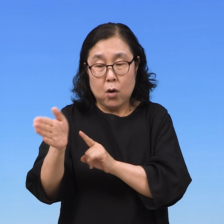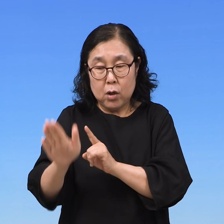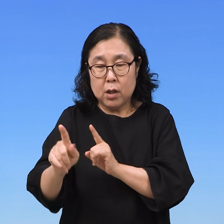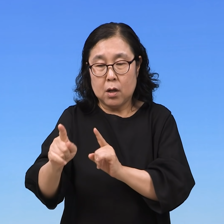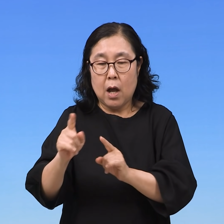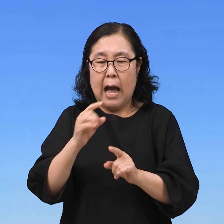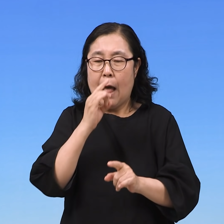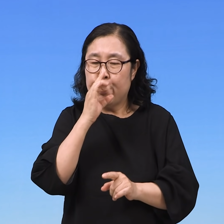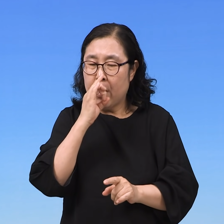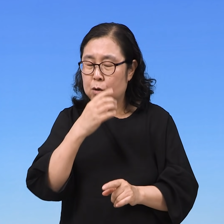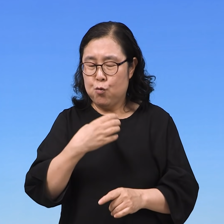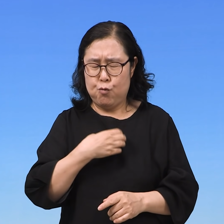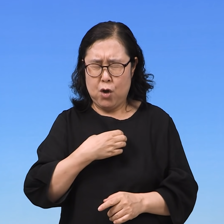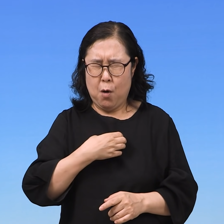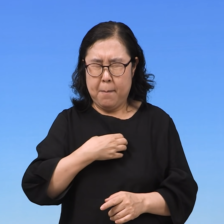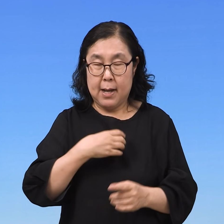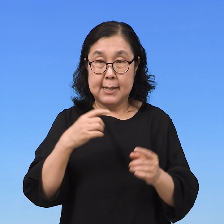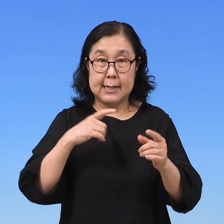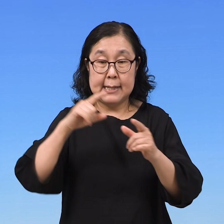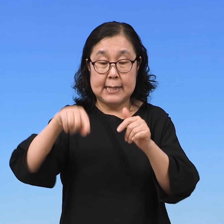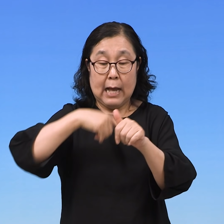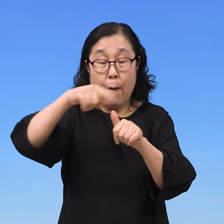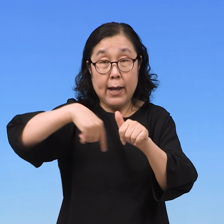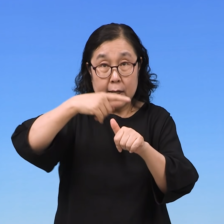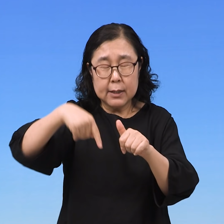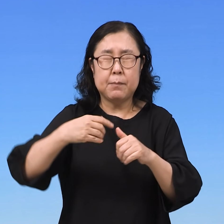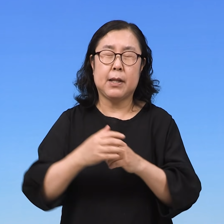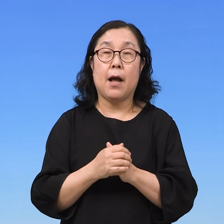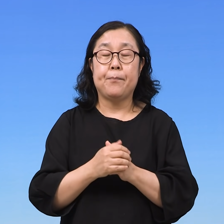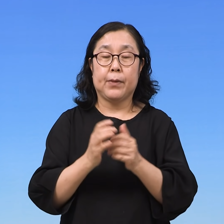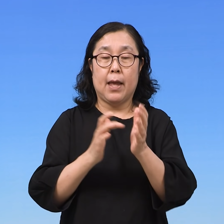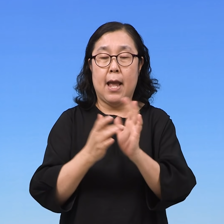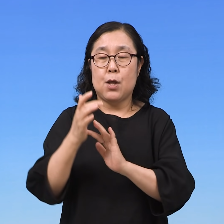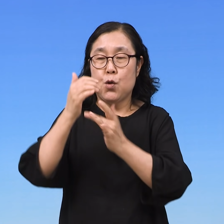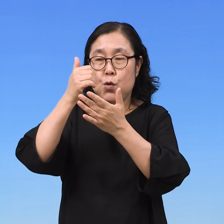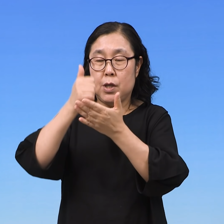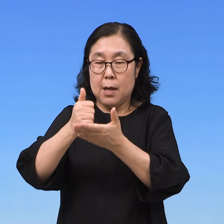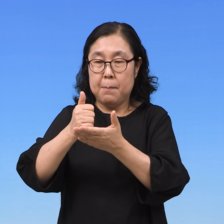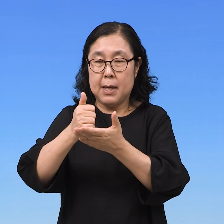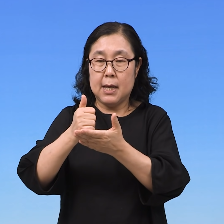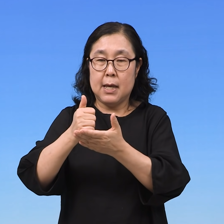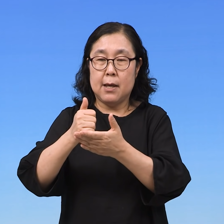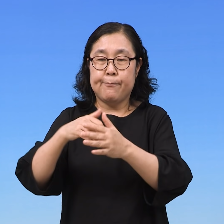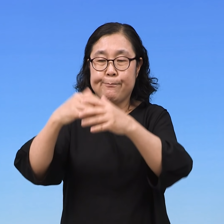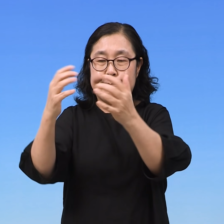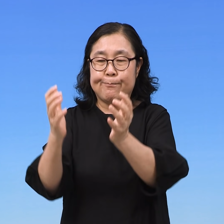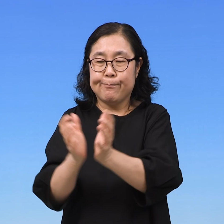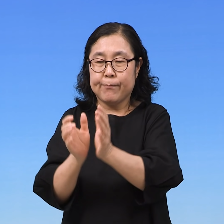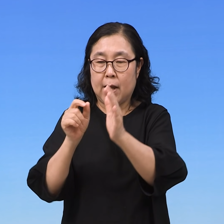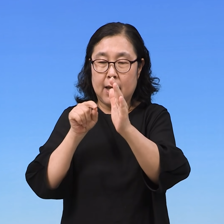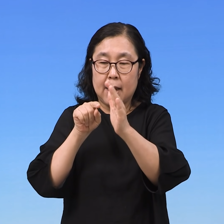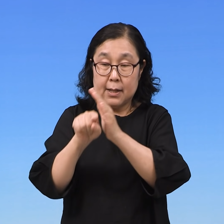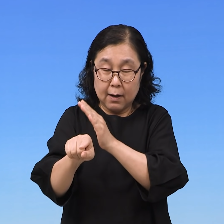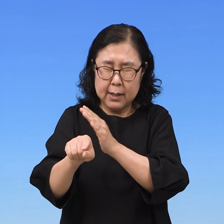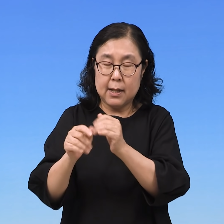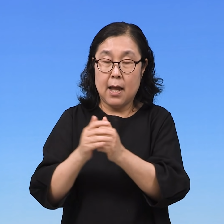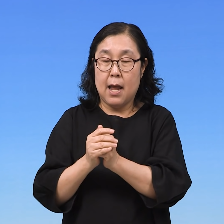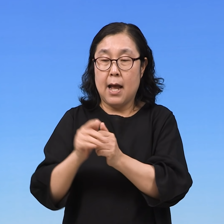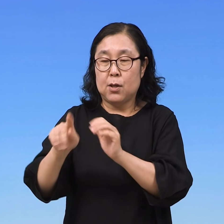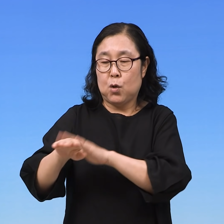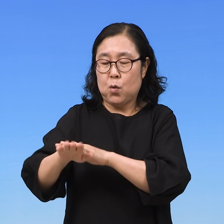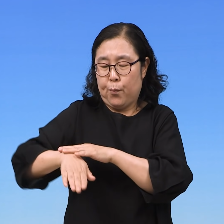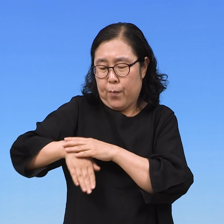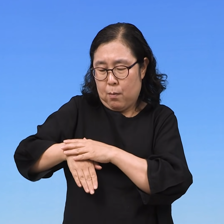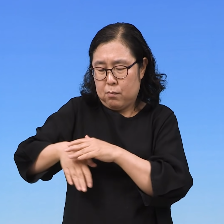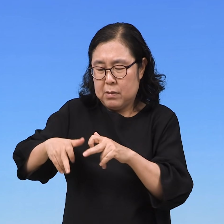안 되는 위기의 상황입니다. 자, 마가복음 3장 1절 2절을 보십시오. 예수께서 다시 회당에 들어가시니 한쪽